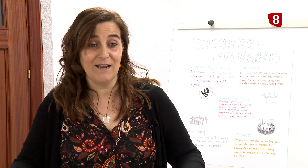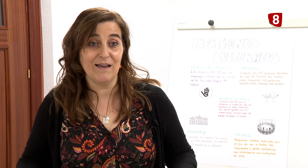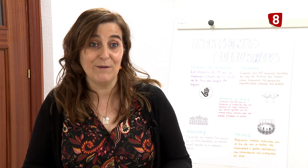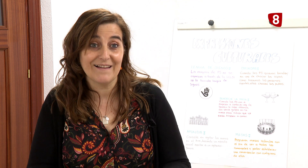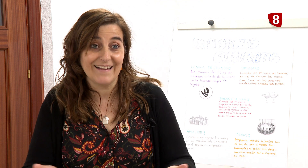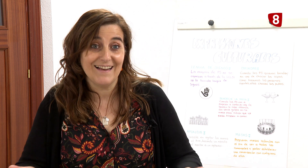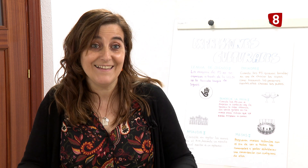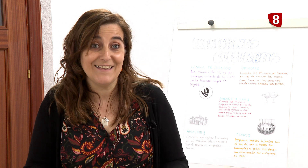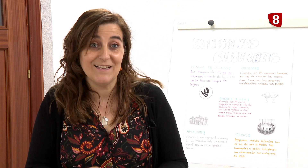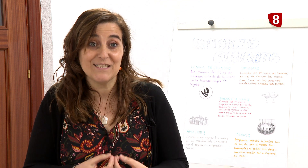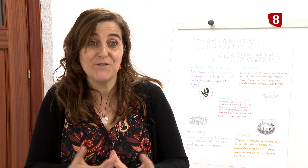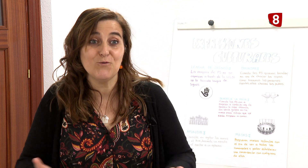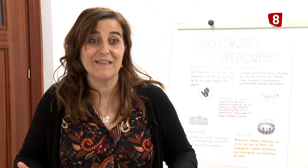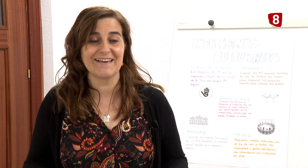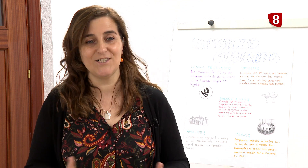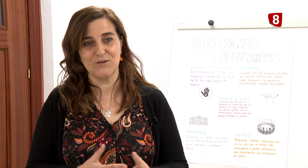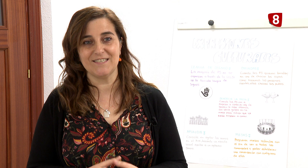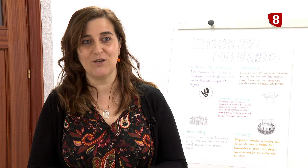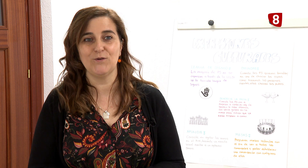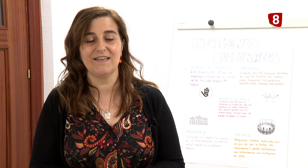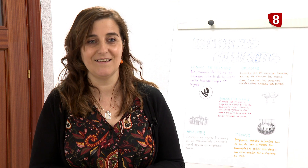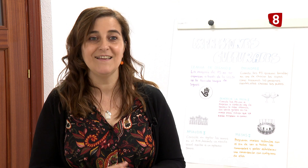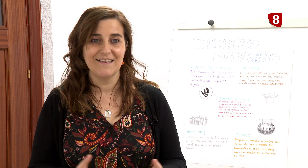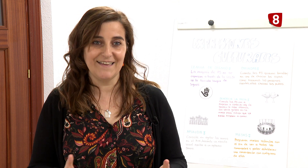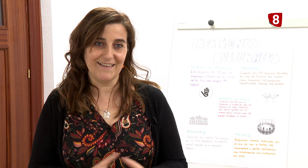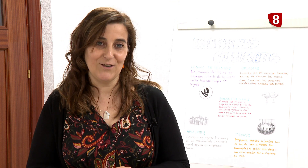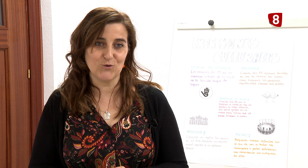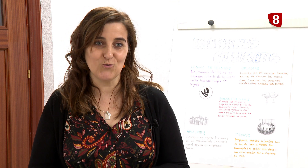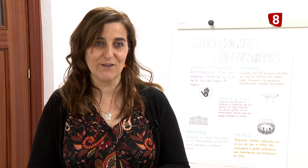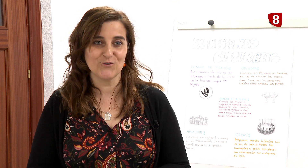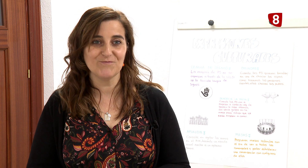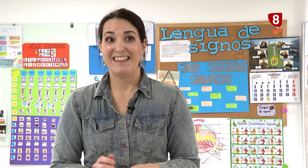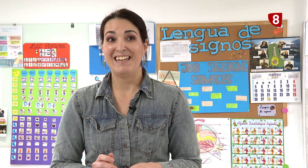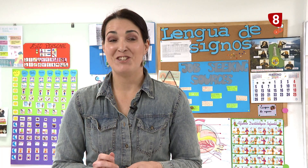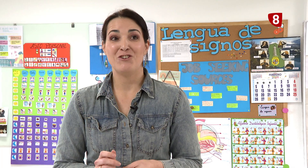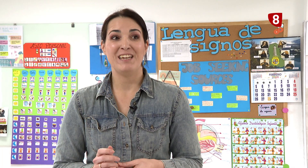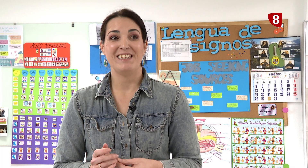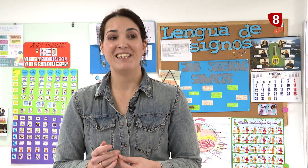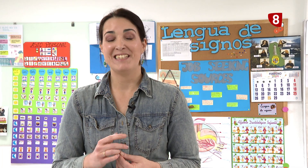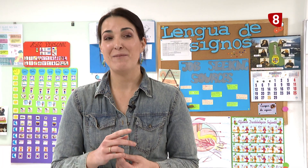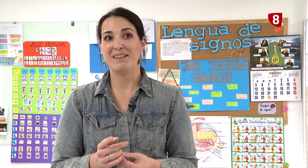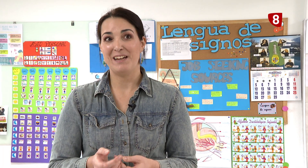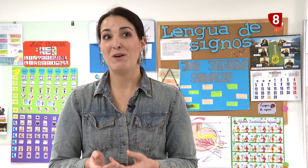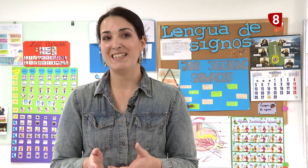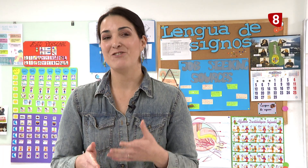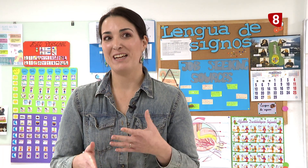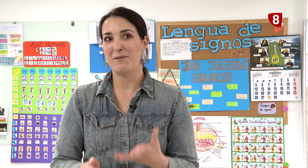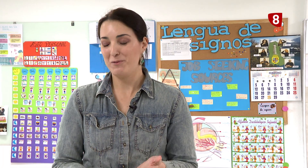a la vida real y las dificultades reales con las que se encuentran los usuarios. De hecho, hoy tienen examen de lengua de signos en campo